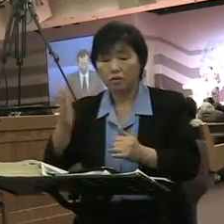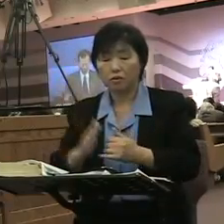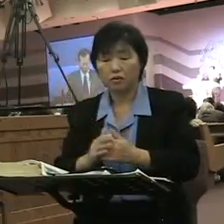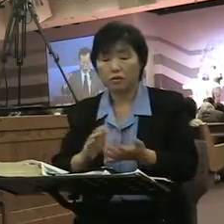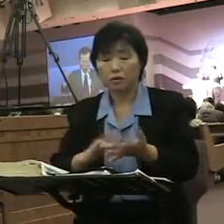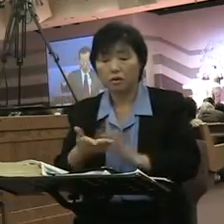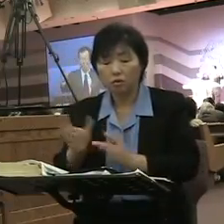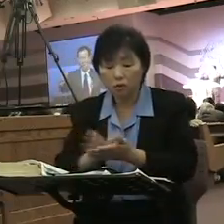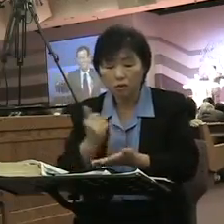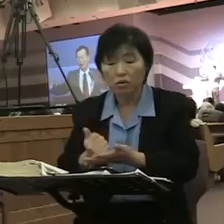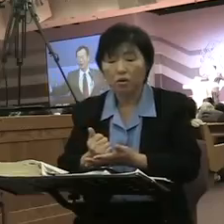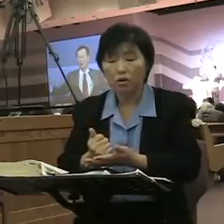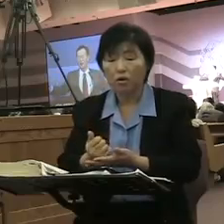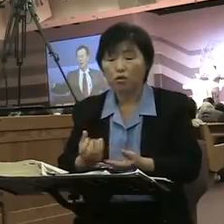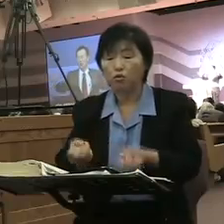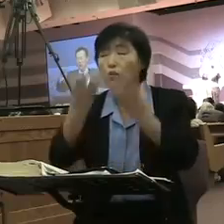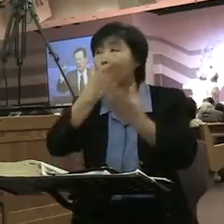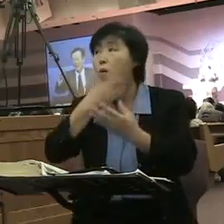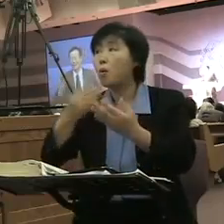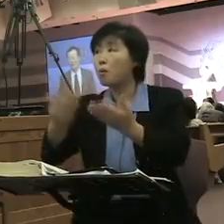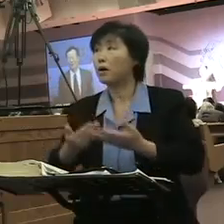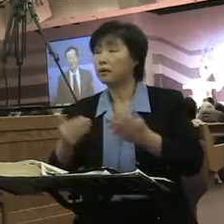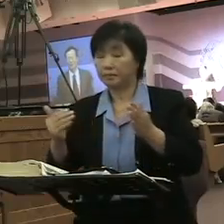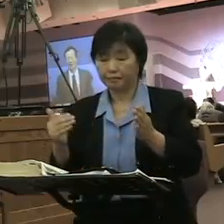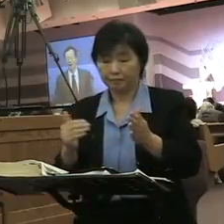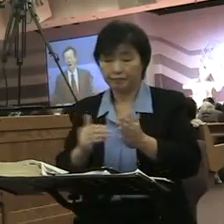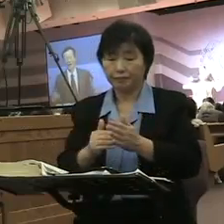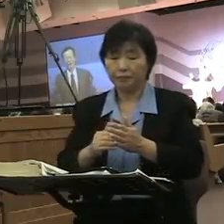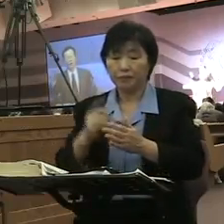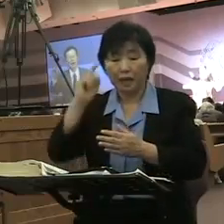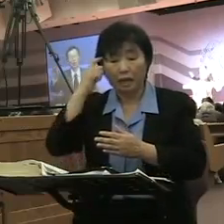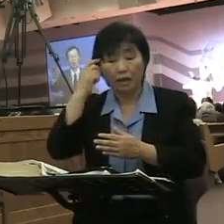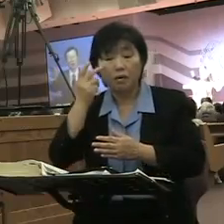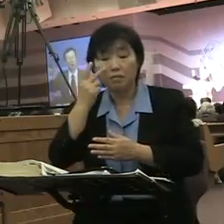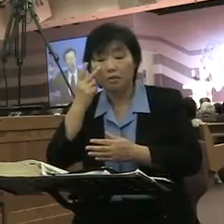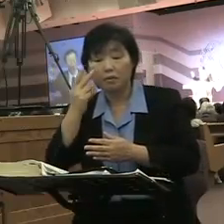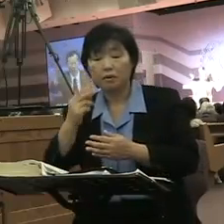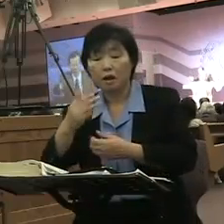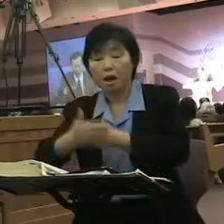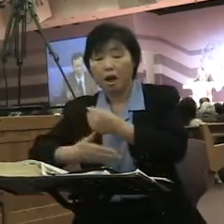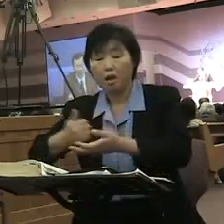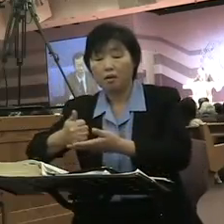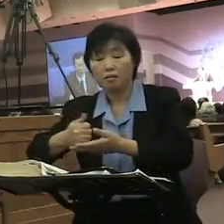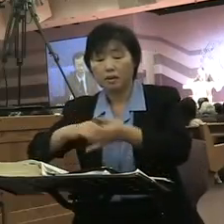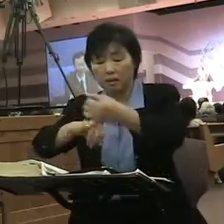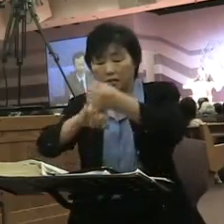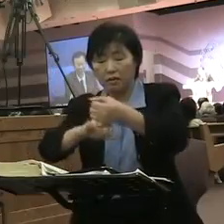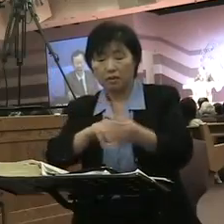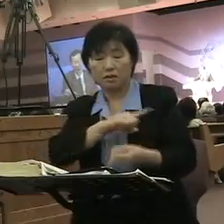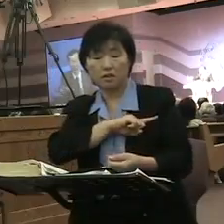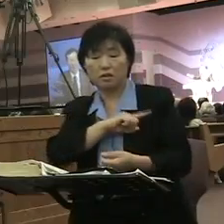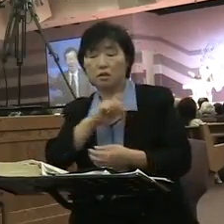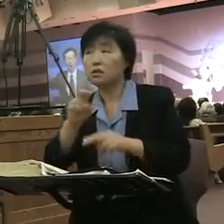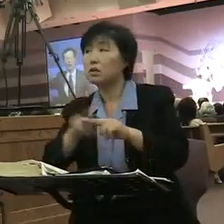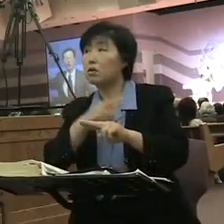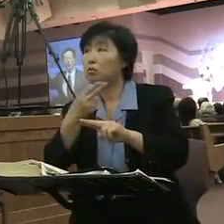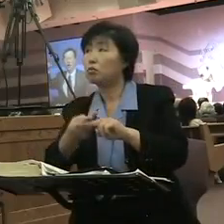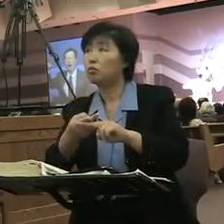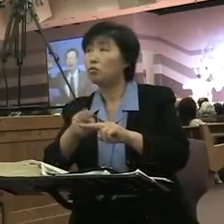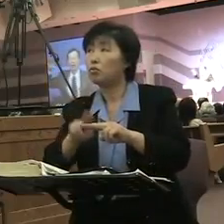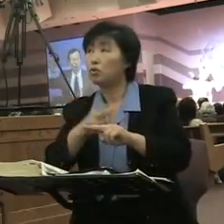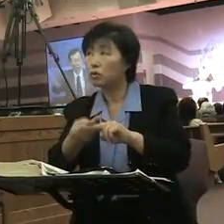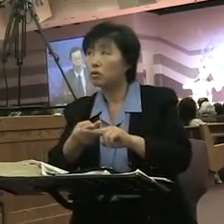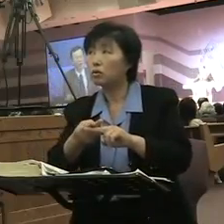안에서 모든 축복을 받게 됩니다. 여러분 생각해 보세요. 하나님께서 약속하신 최고의 선물이 여기 있습니다. 하나님이